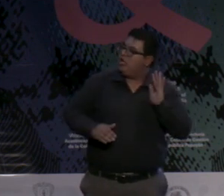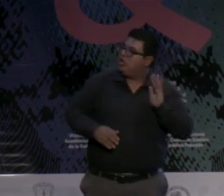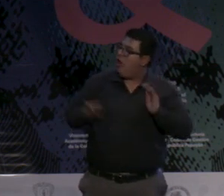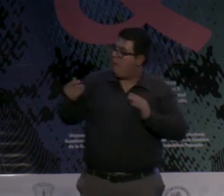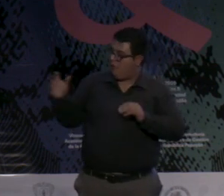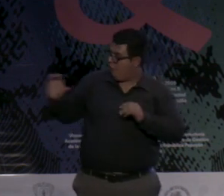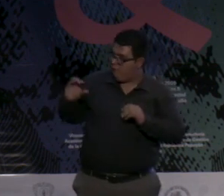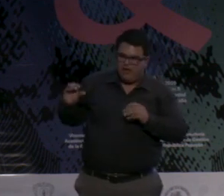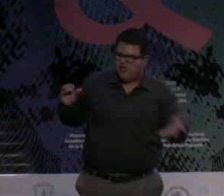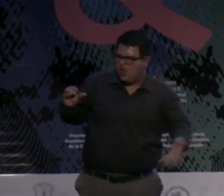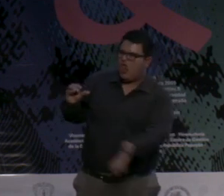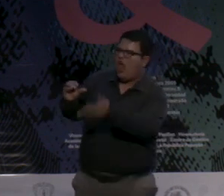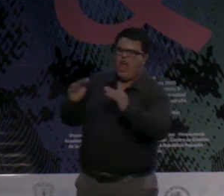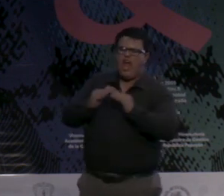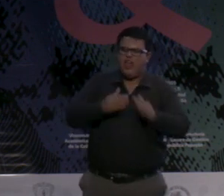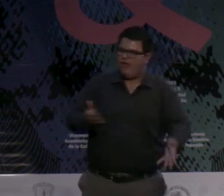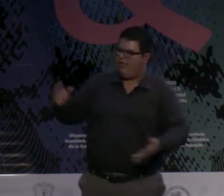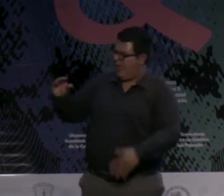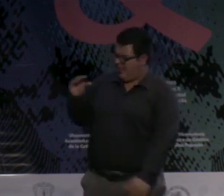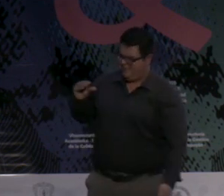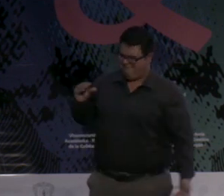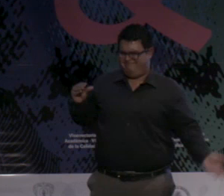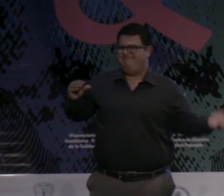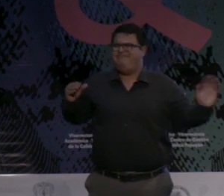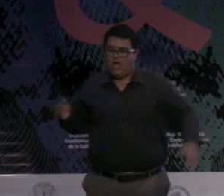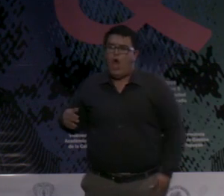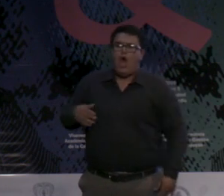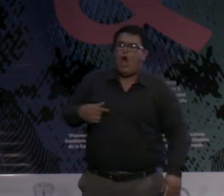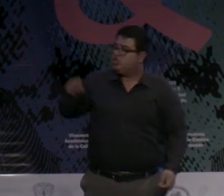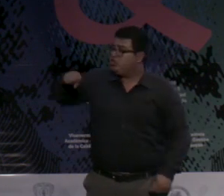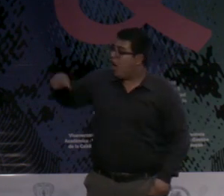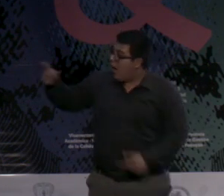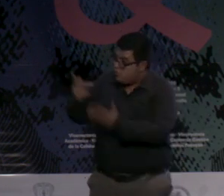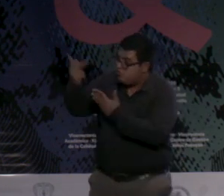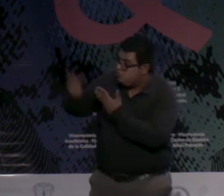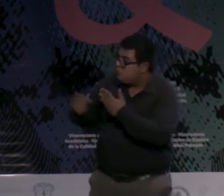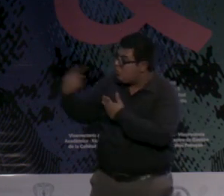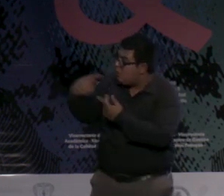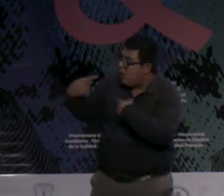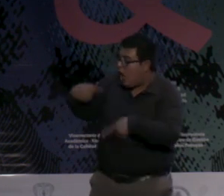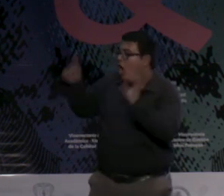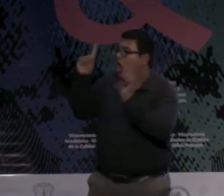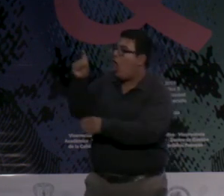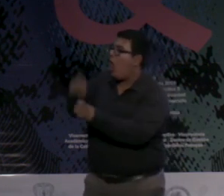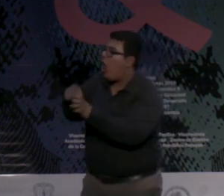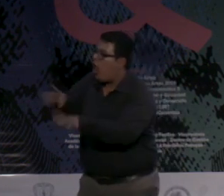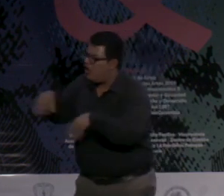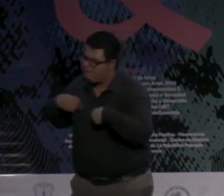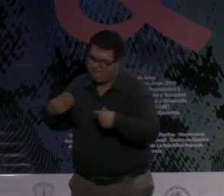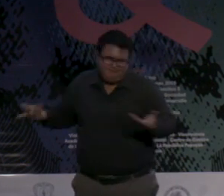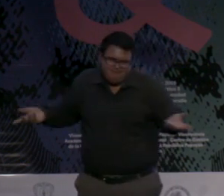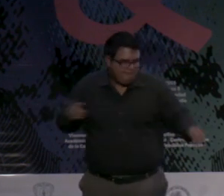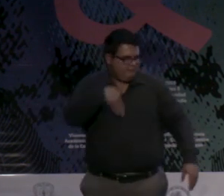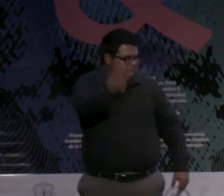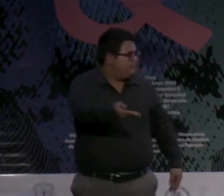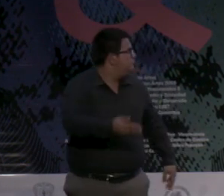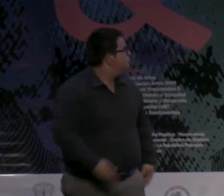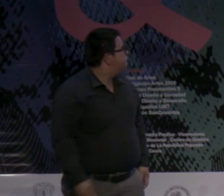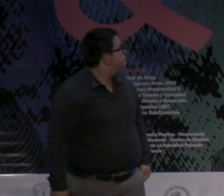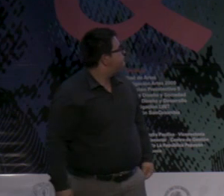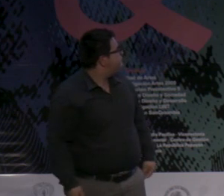nuevo pasa una cosa, nuestras instituciones no entienden por qué son tan porfiadas las personas en mantener su casa o en hacerla, y no